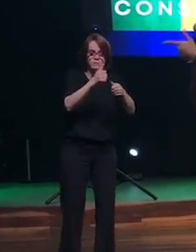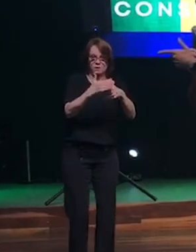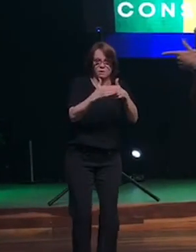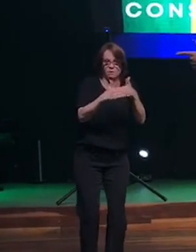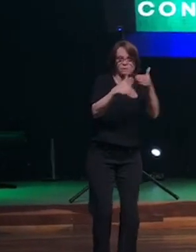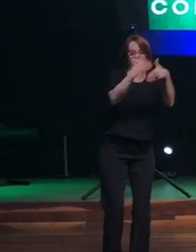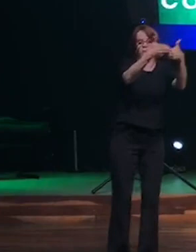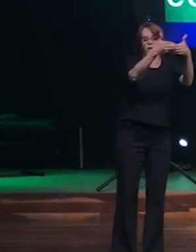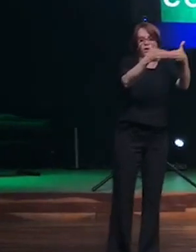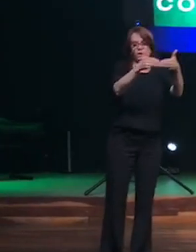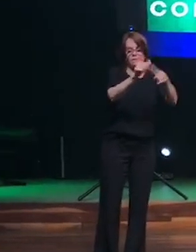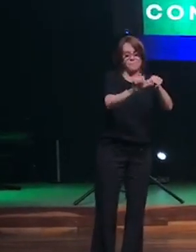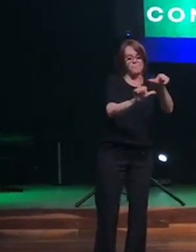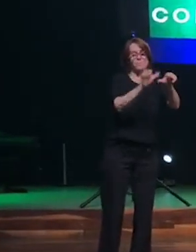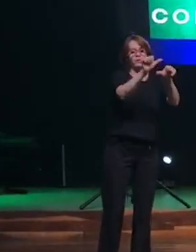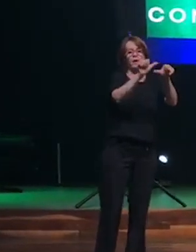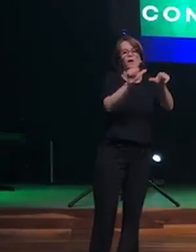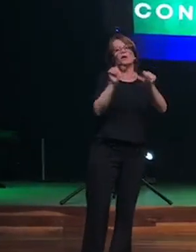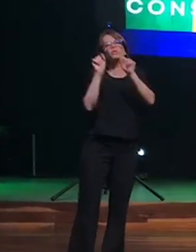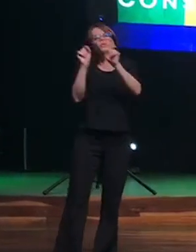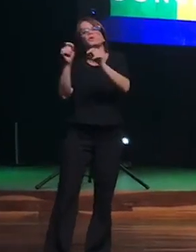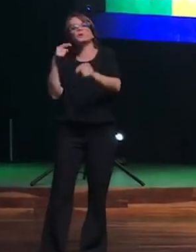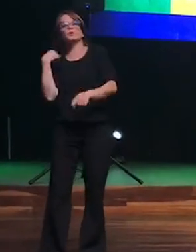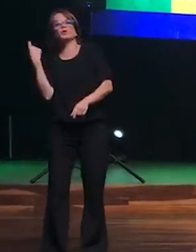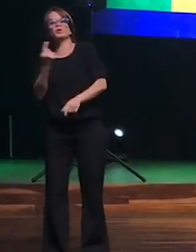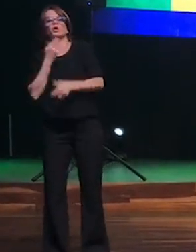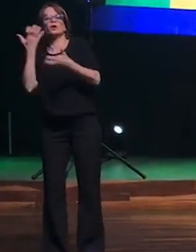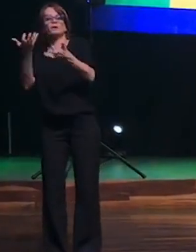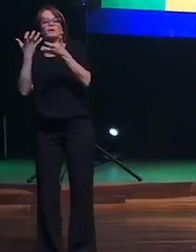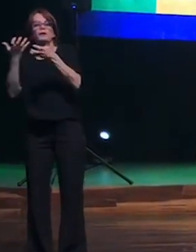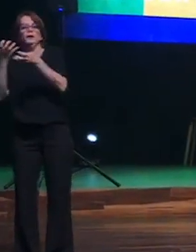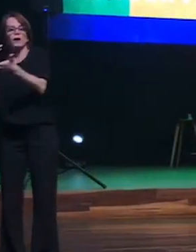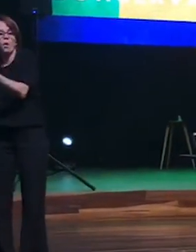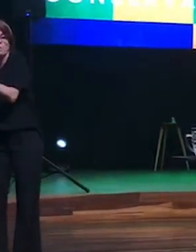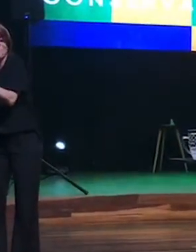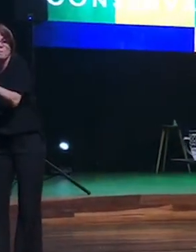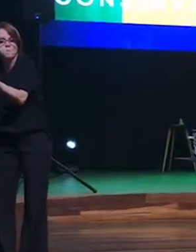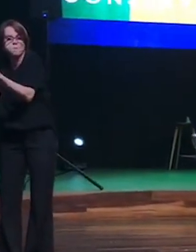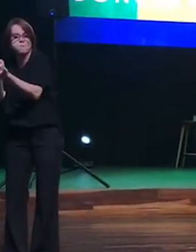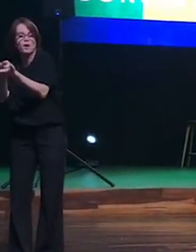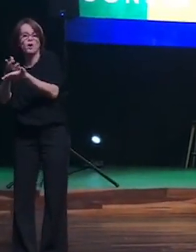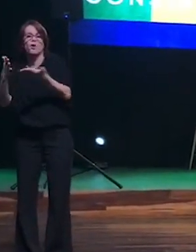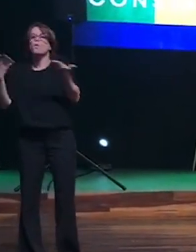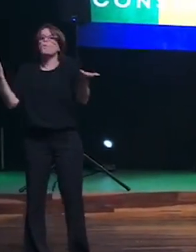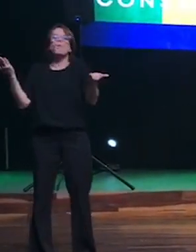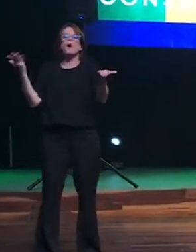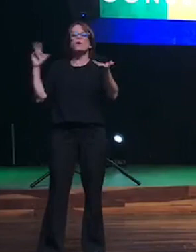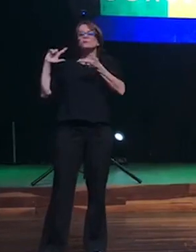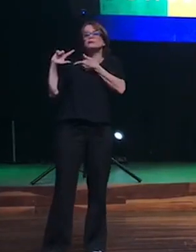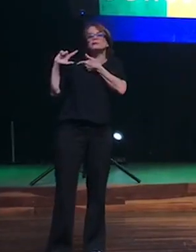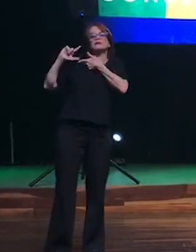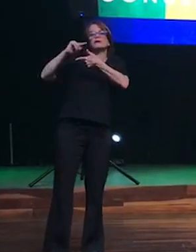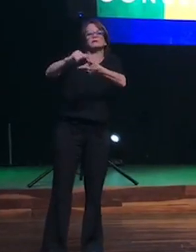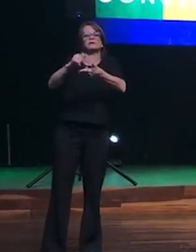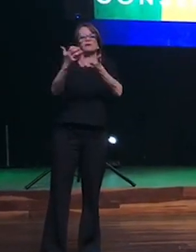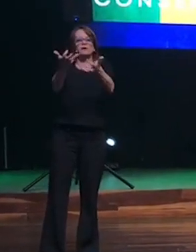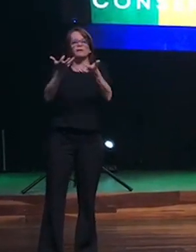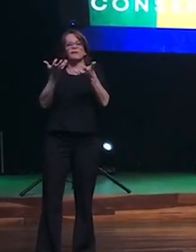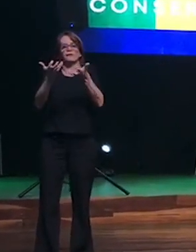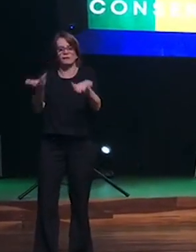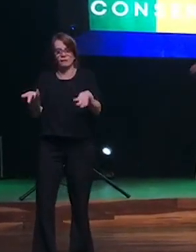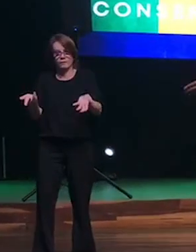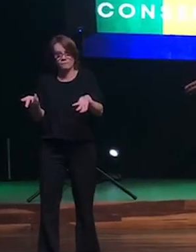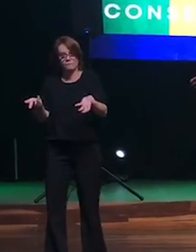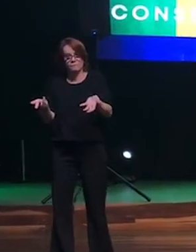evoluir, mudar, e o que nós queremos que se mantenha como está, quais tradições nós queremos abraçar, o